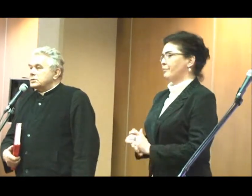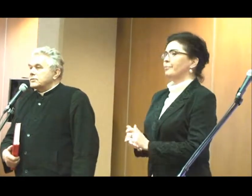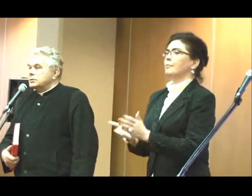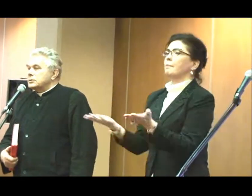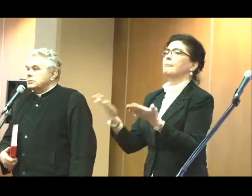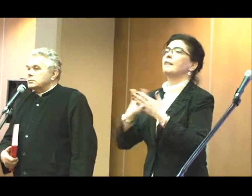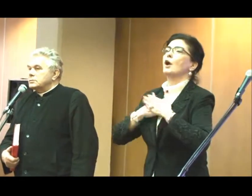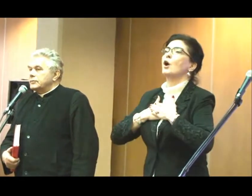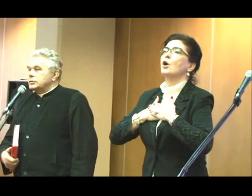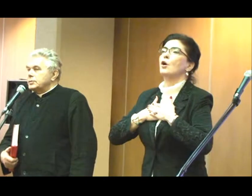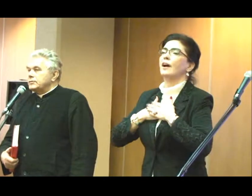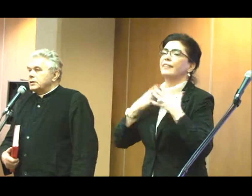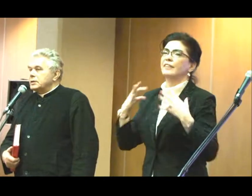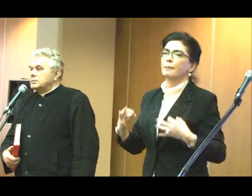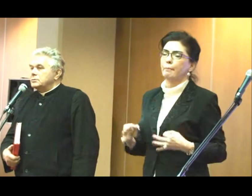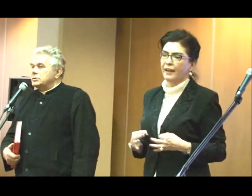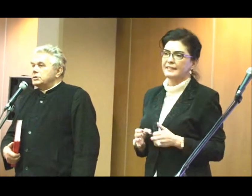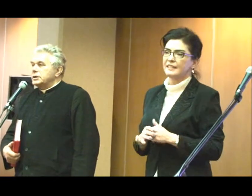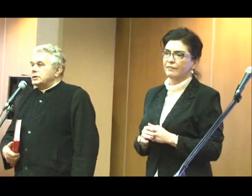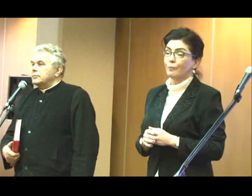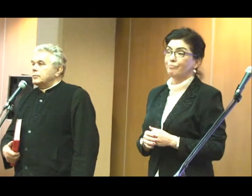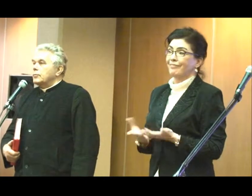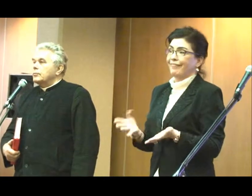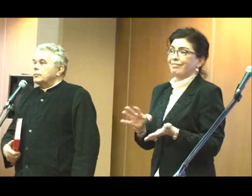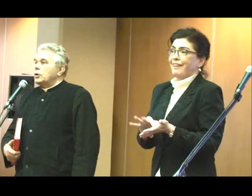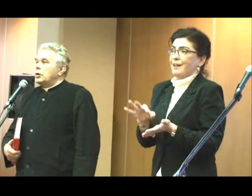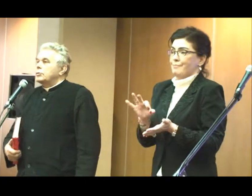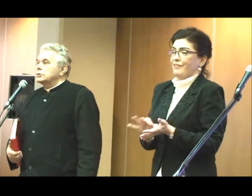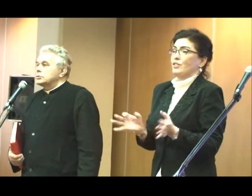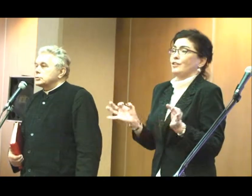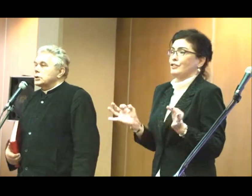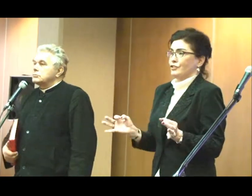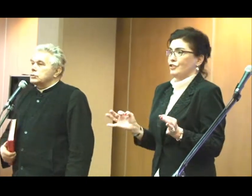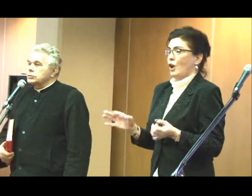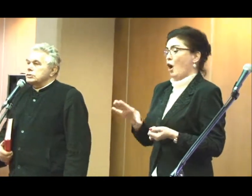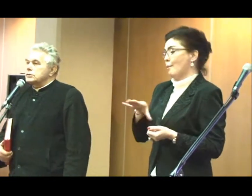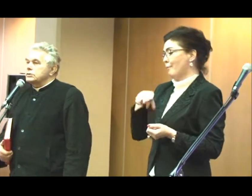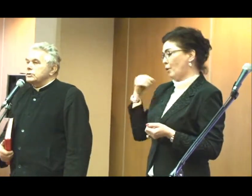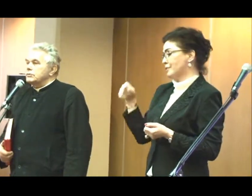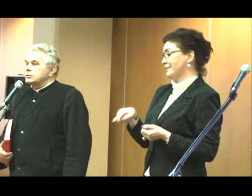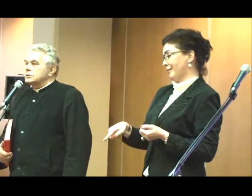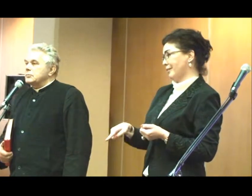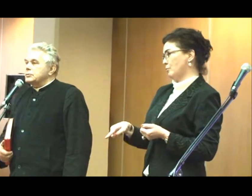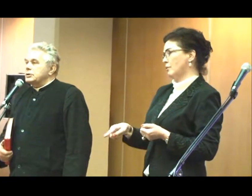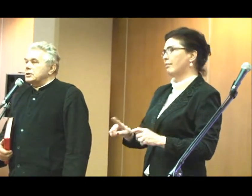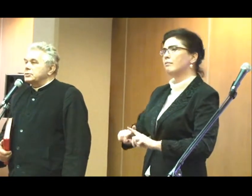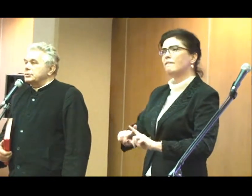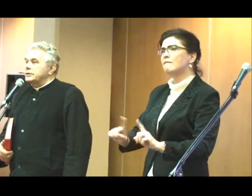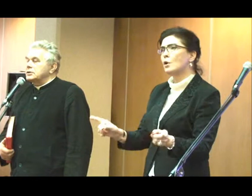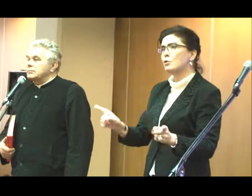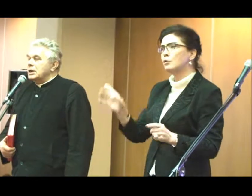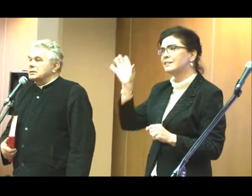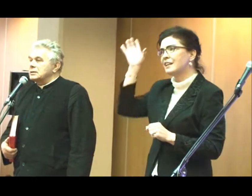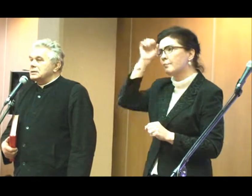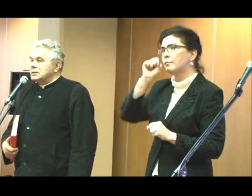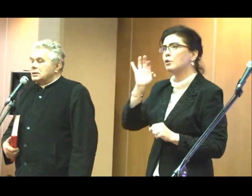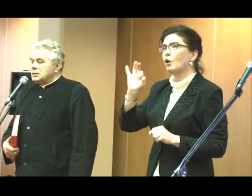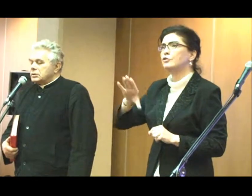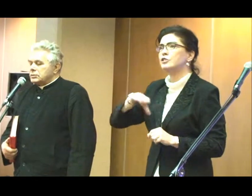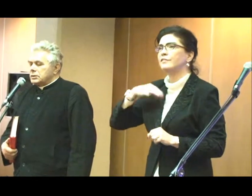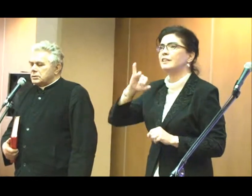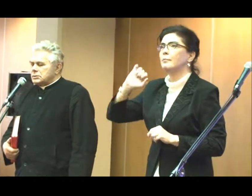Drodzy Państwo, niewątpliwie dzisiaj, obchodząc tę uroczystość, nie wolno zapominać o świętym